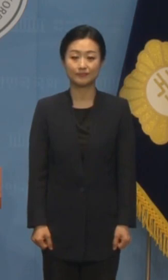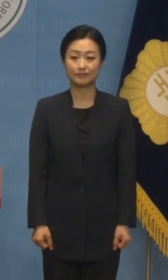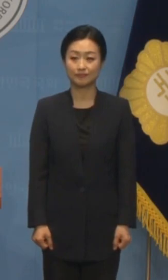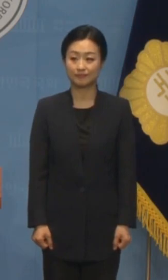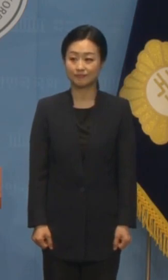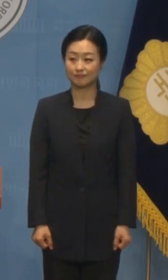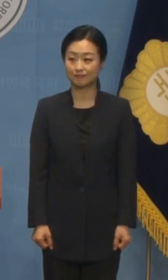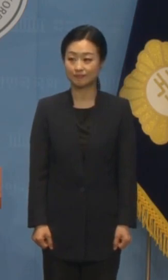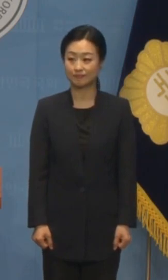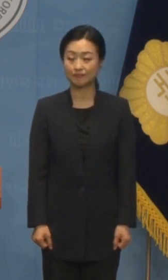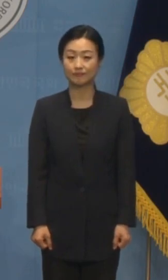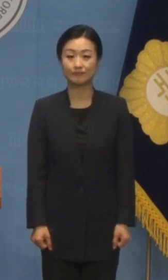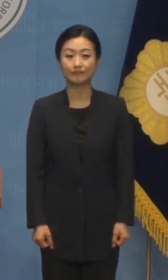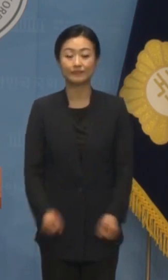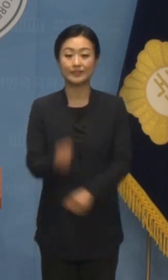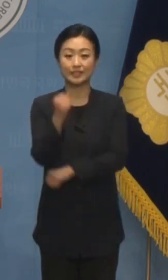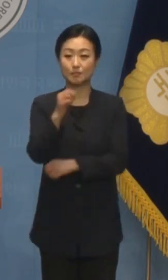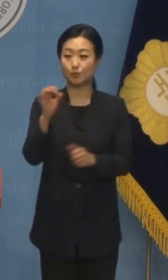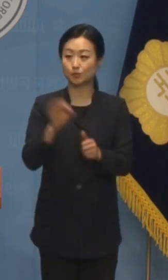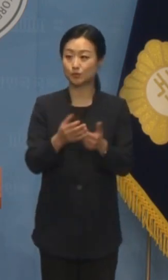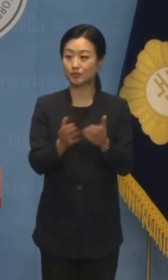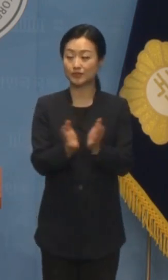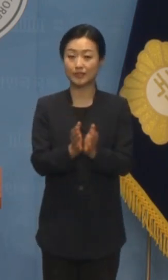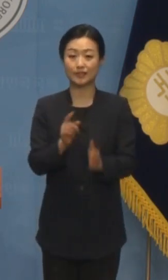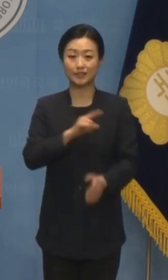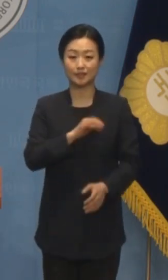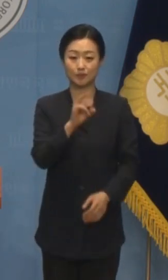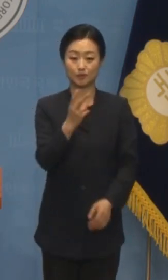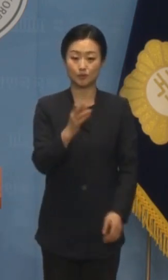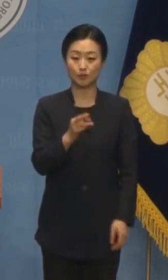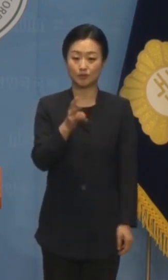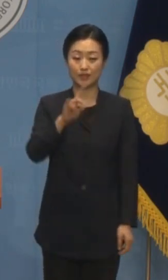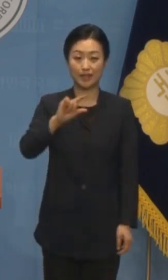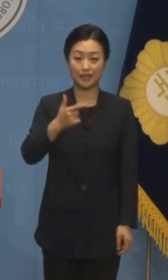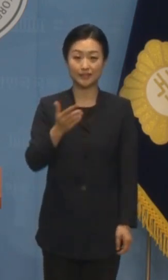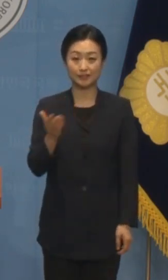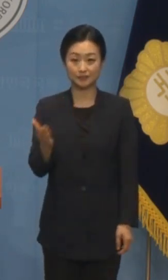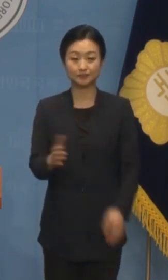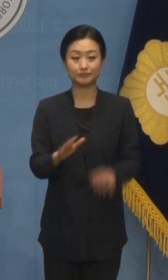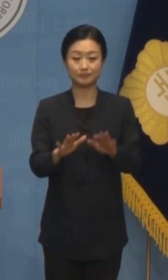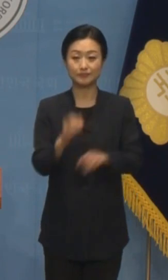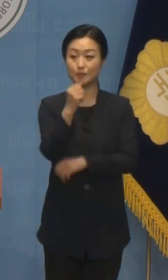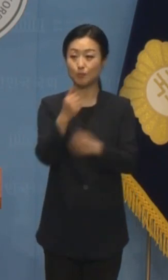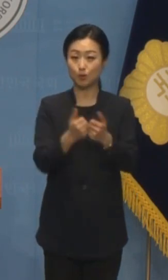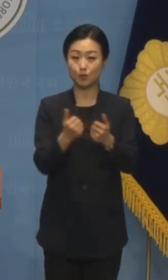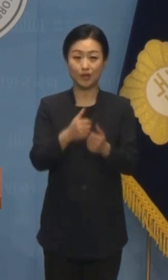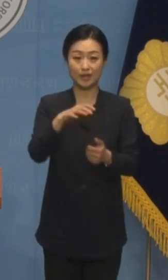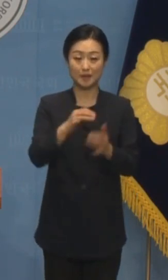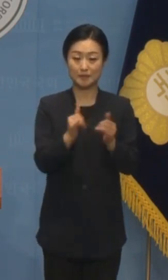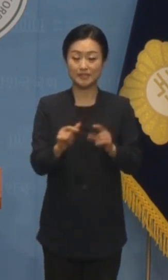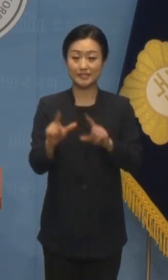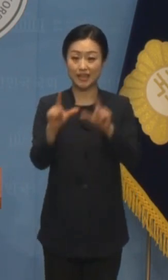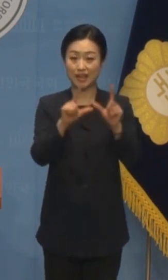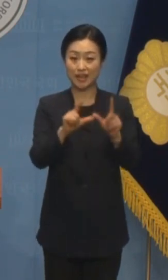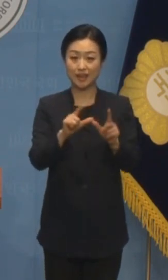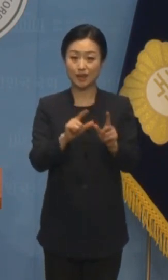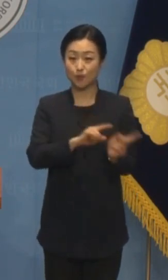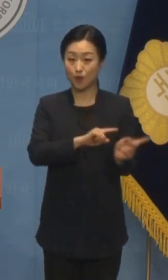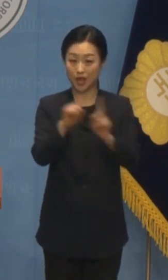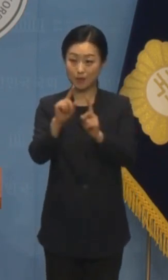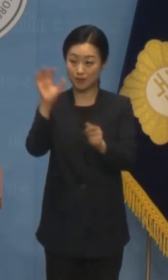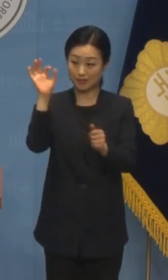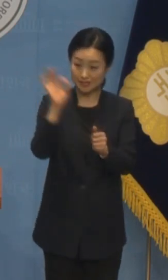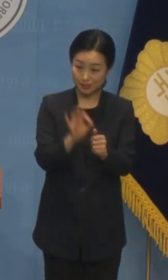네, 기본소득당 용혜인입니다. 지금 현재 본회의장에서는 민생회복지원금 특별조치법에